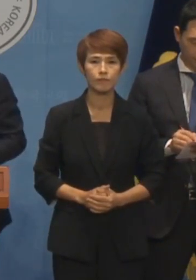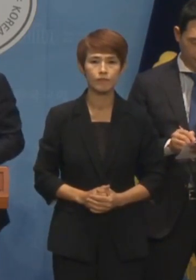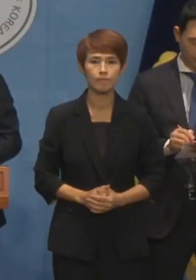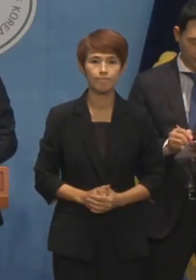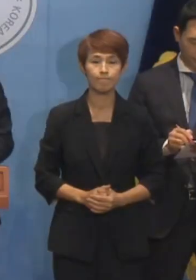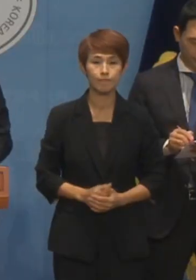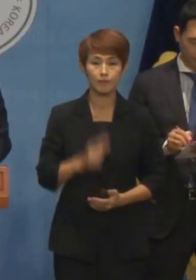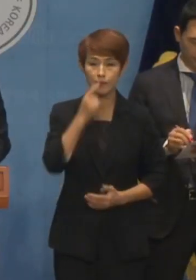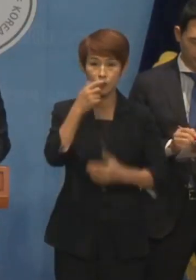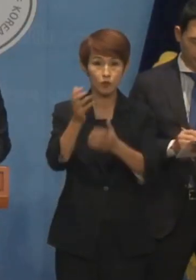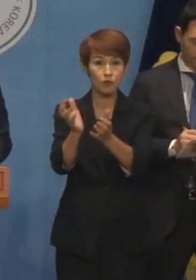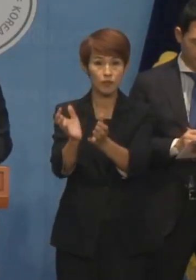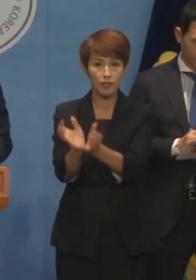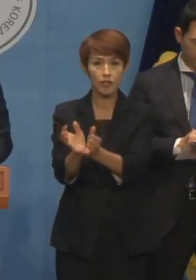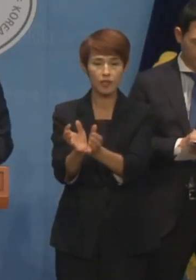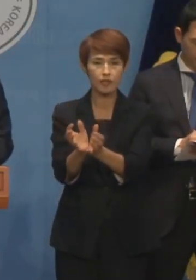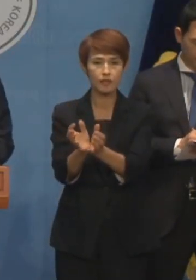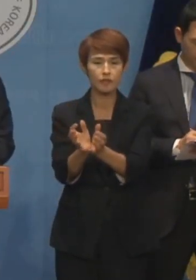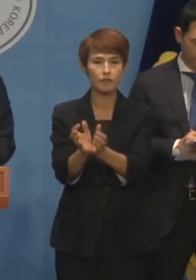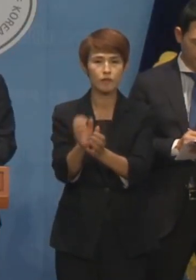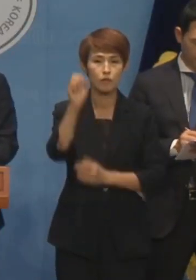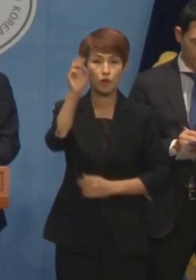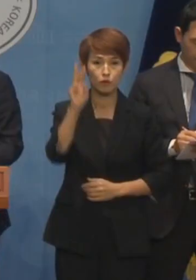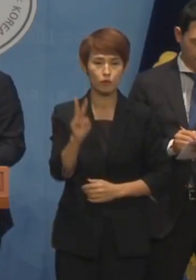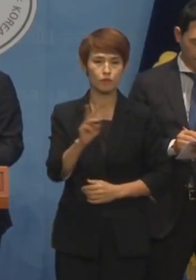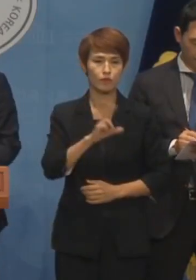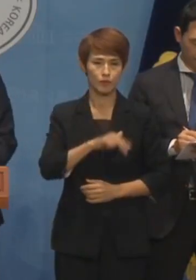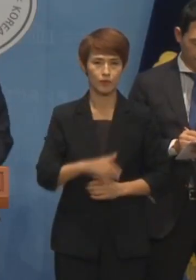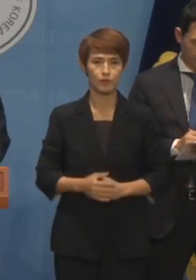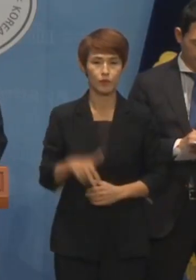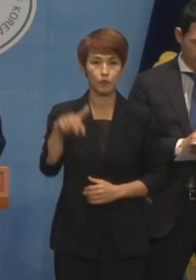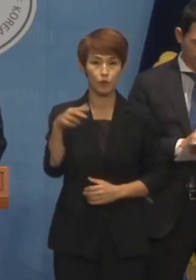예, 더불어민주당 광주 서구갑 조인철입니다.